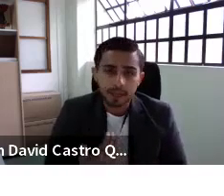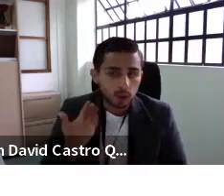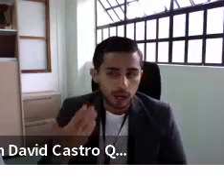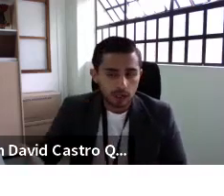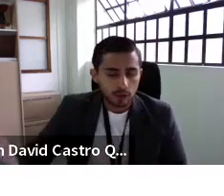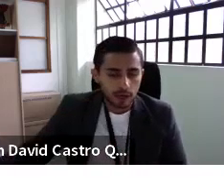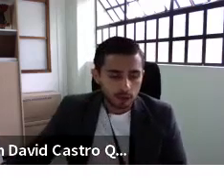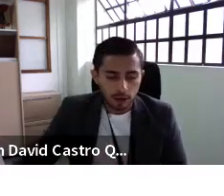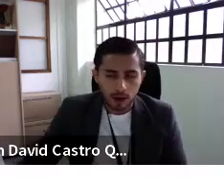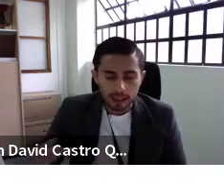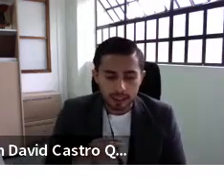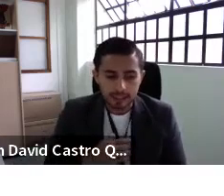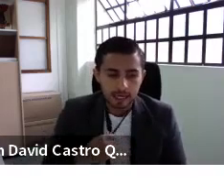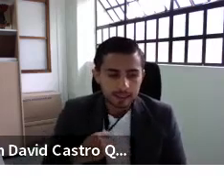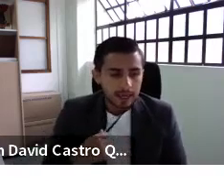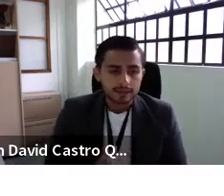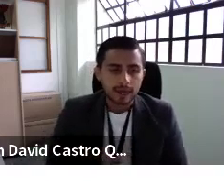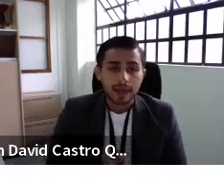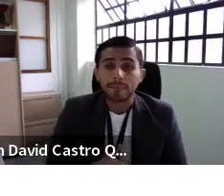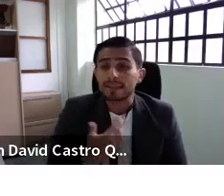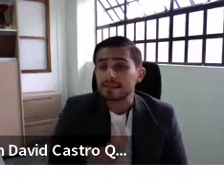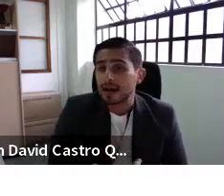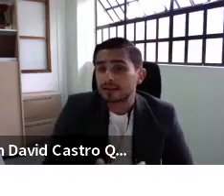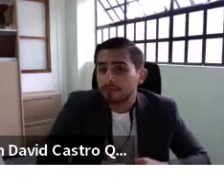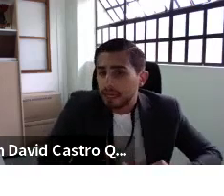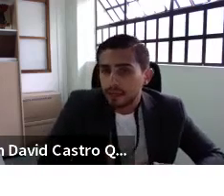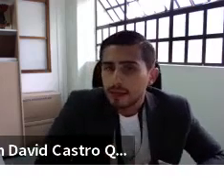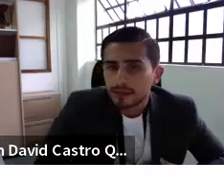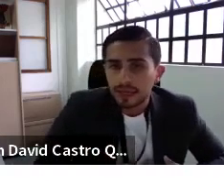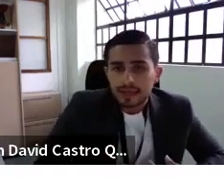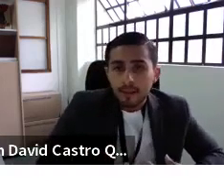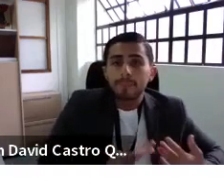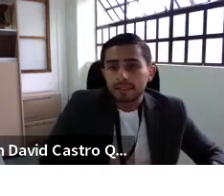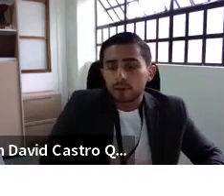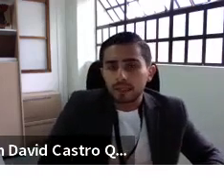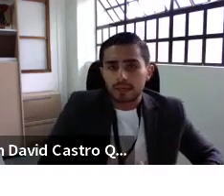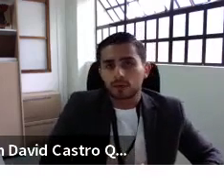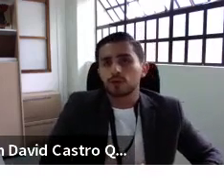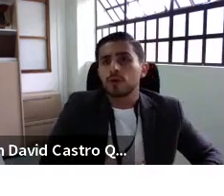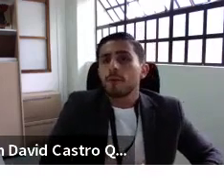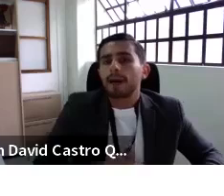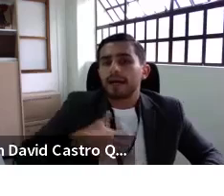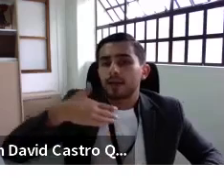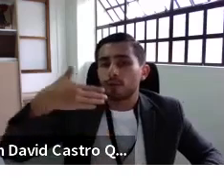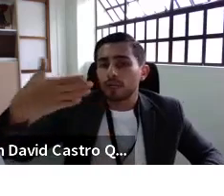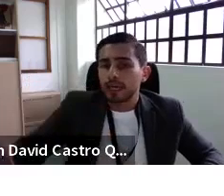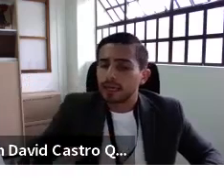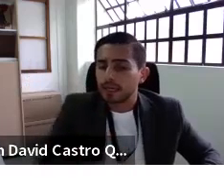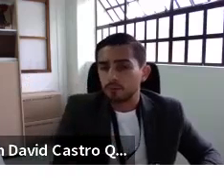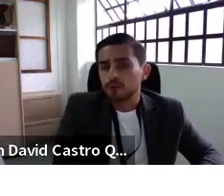vincular yo hablaba ahorita en el chat de empatizar también de que sea empático el desarrollo para esa comunidad que queremos